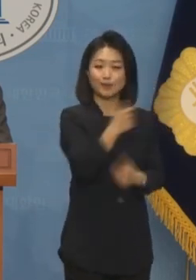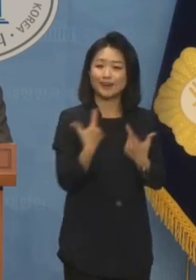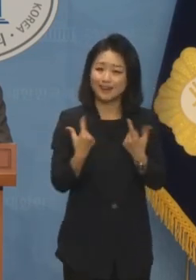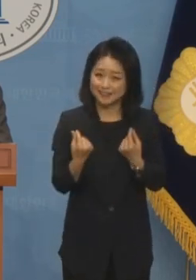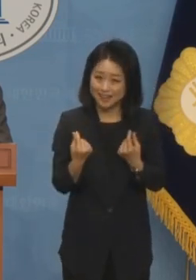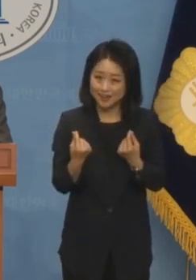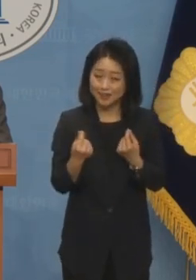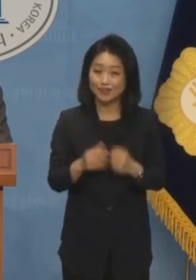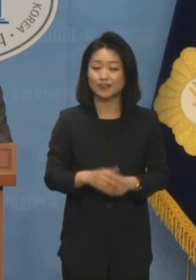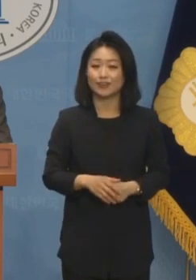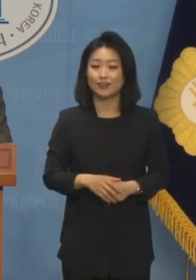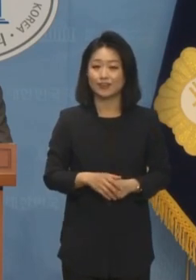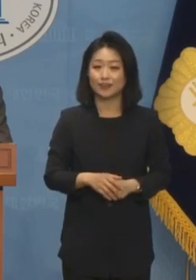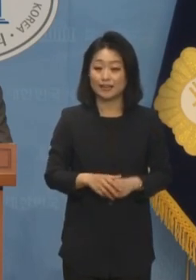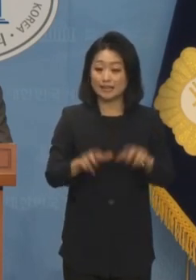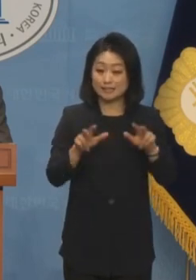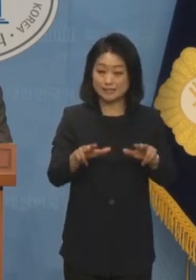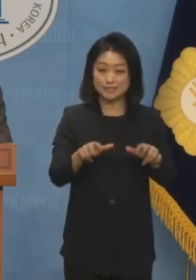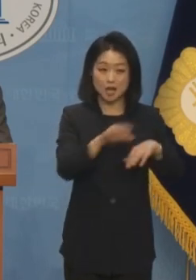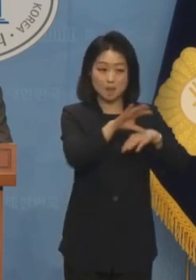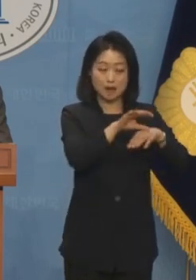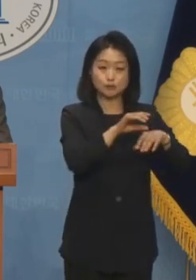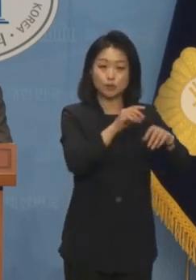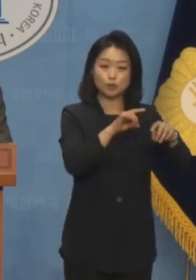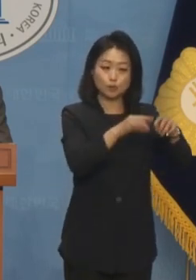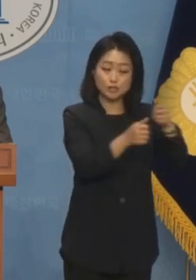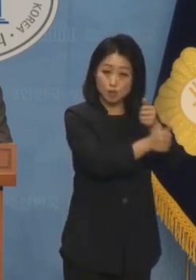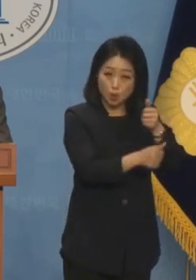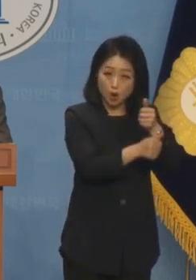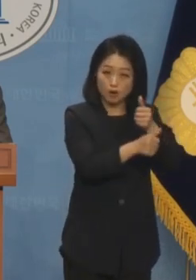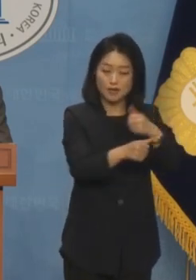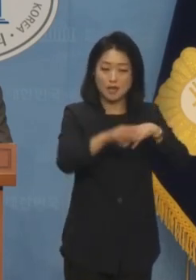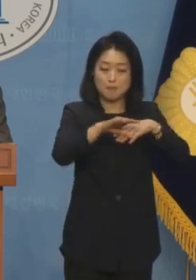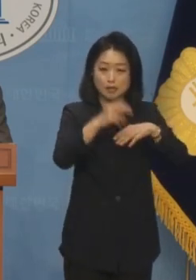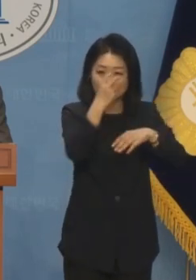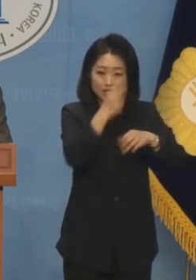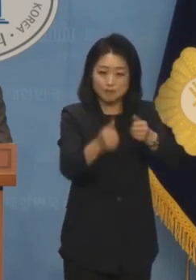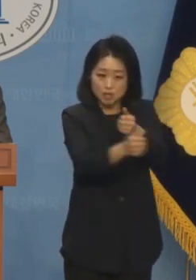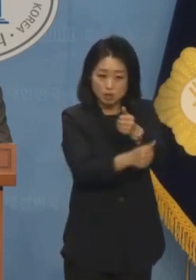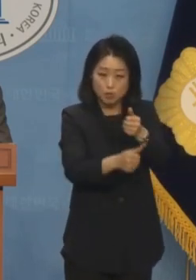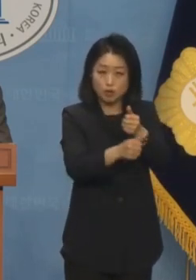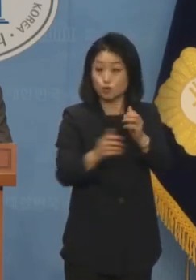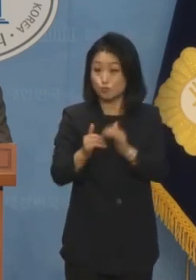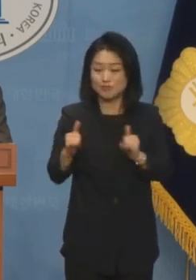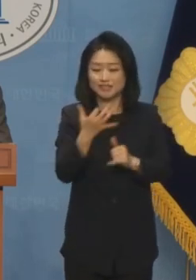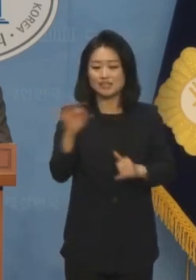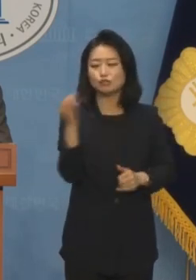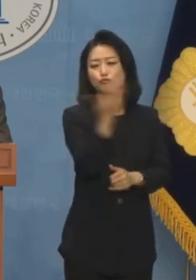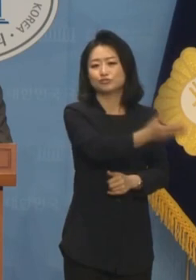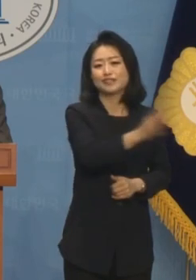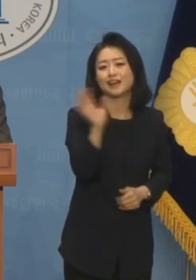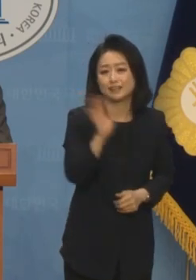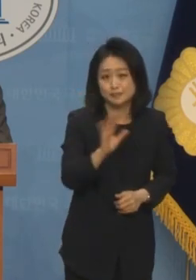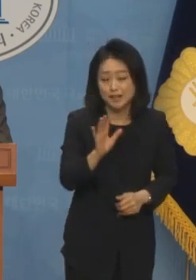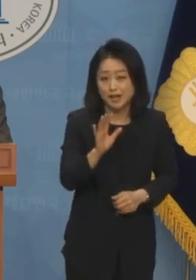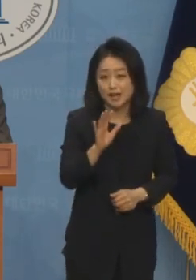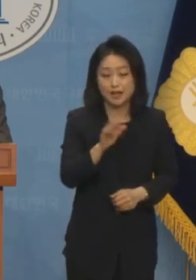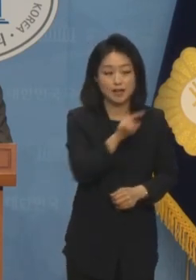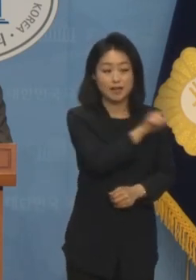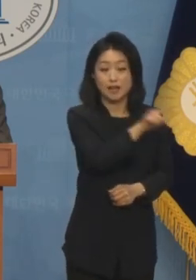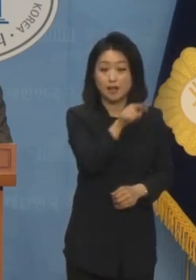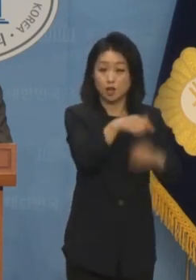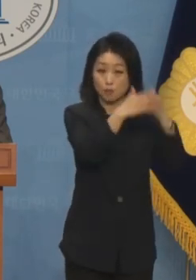국민 모두가 현재의 방통위와 방심위를 이미 인정하지 않은 지 오래되었습니다. 관련자들